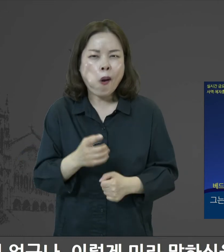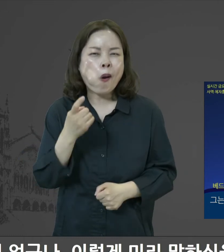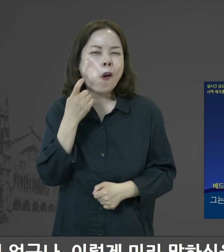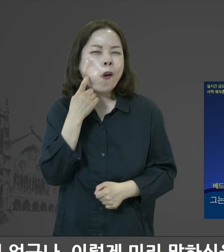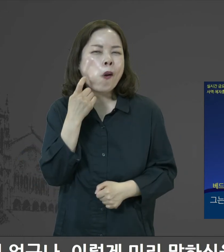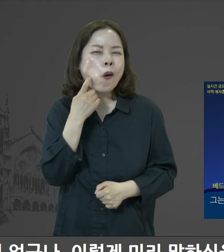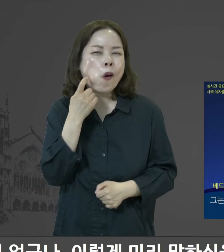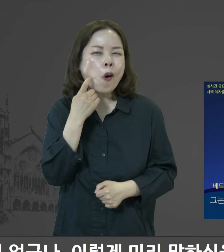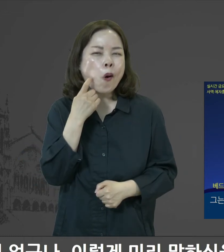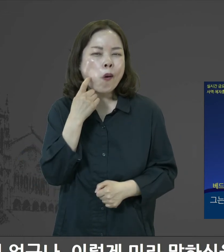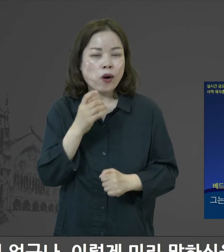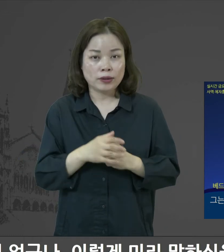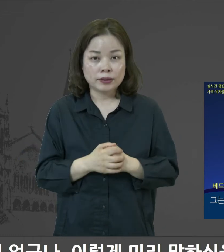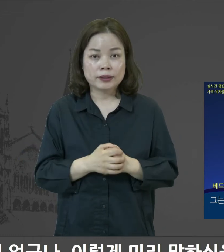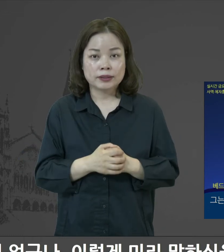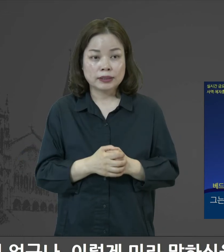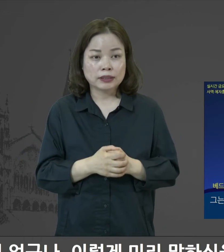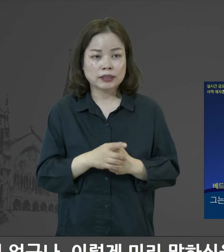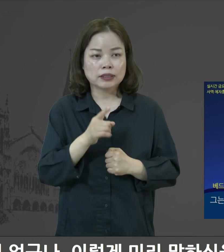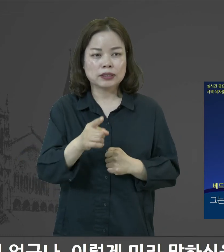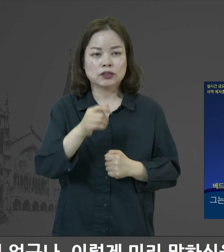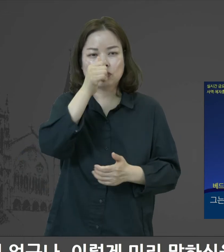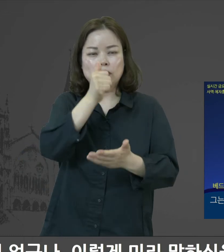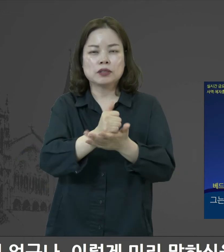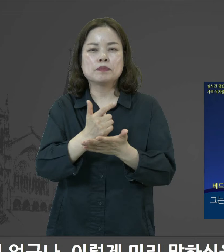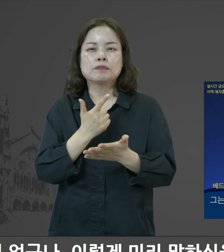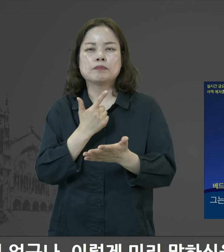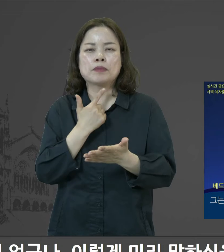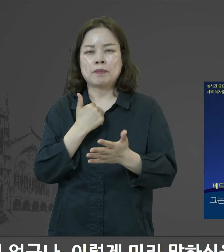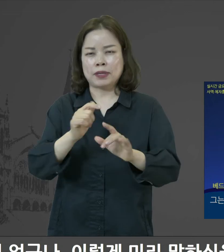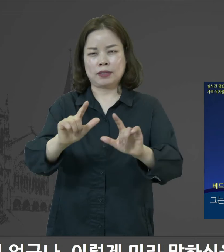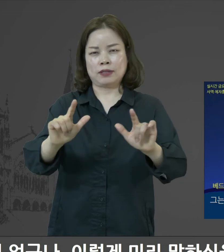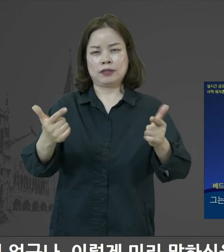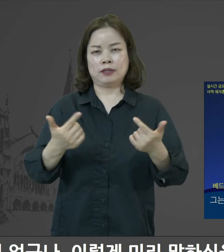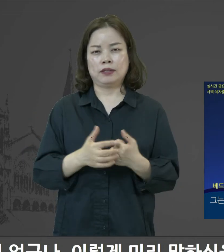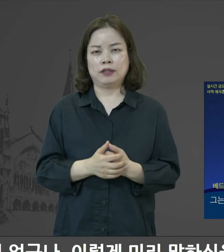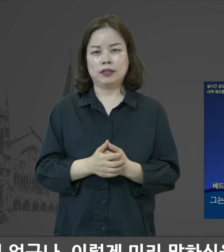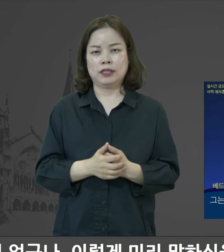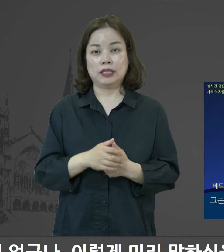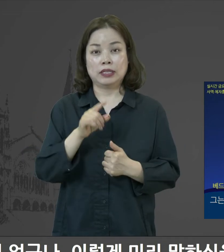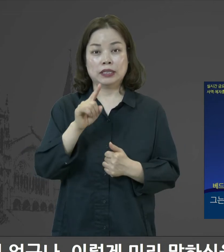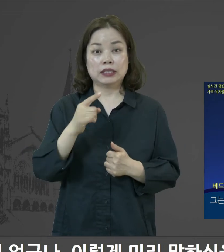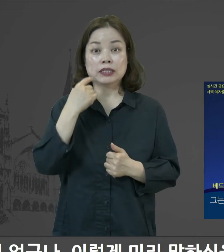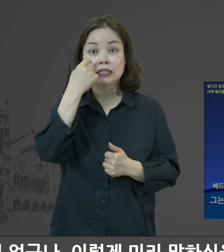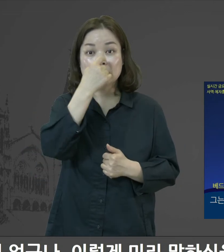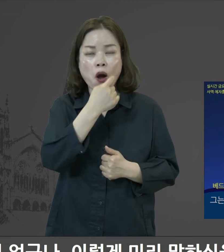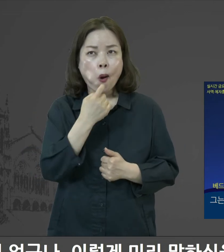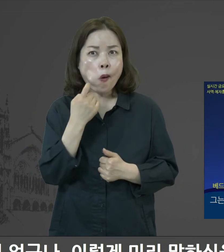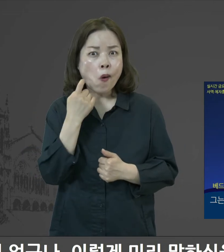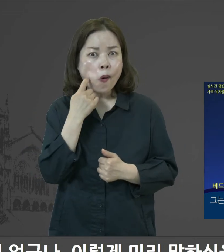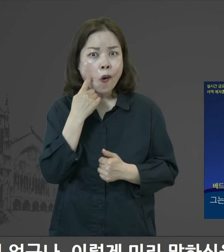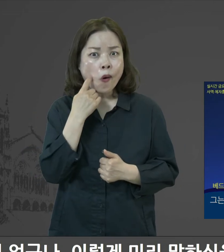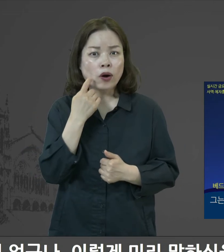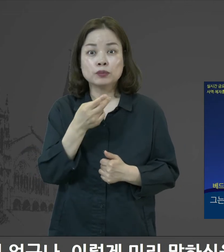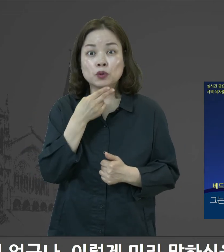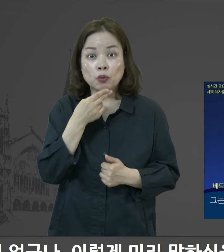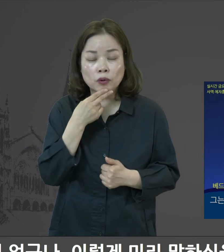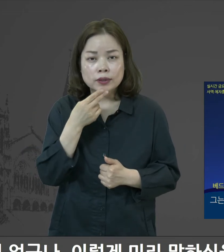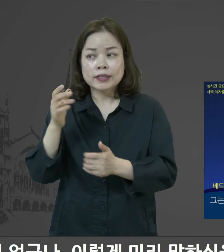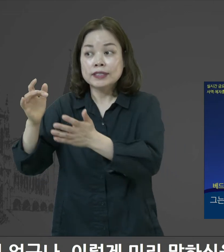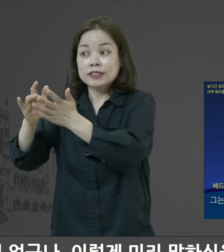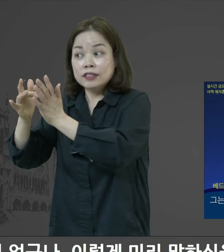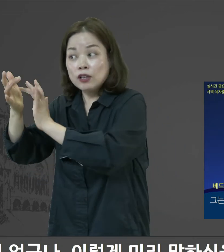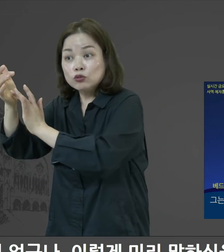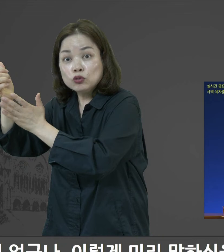거짓으로 되어 있어요. 읽으십시다. 그는 죄를 범하지 아니하시고 그 입에 거짓도 없으십니다. 이거